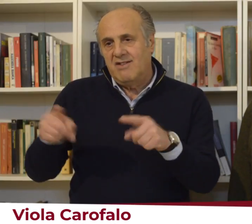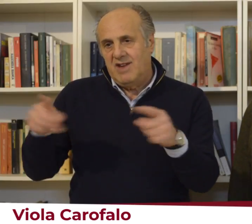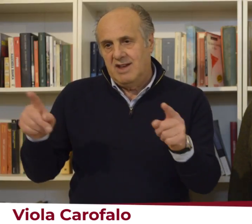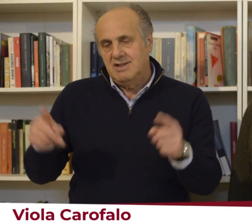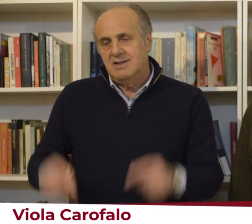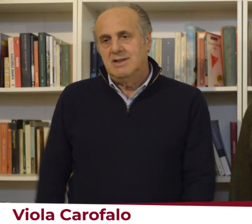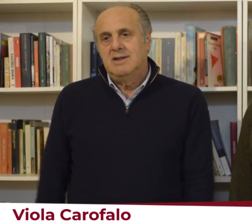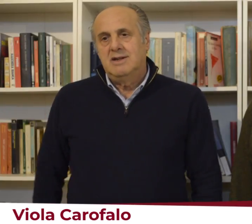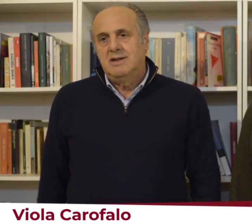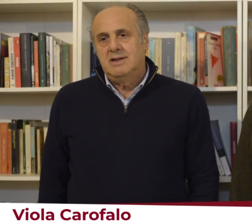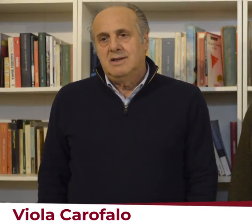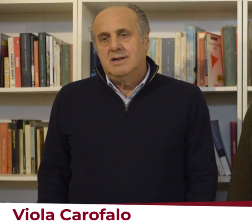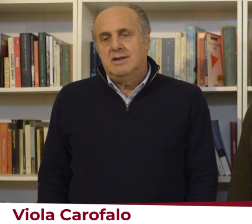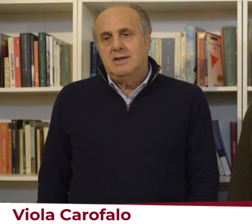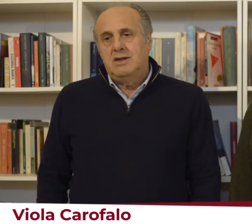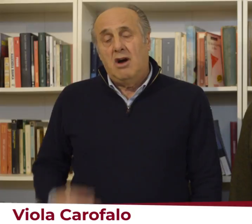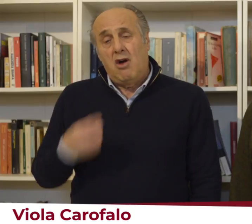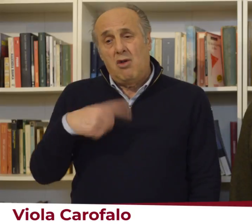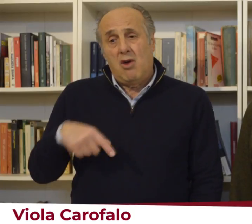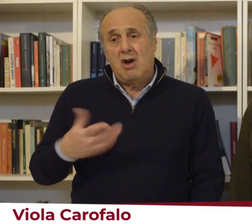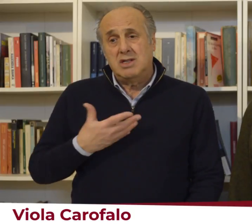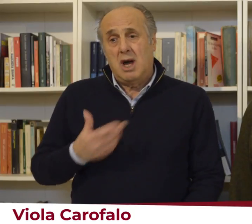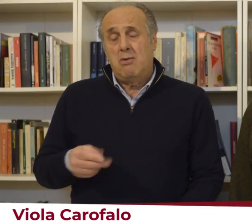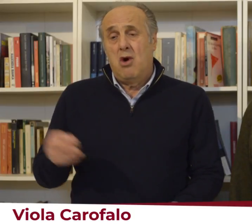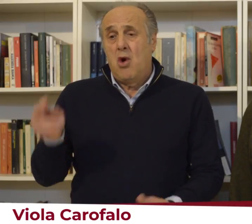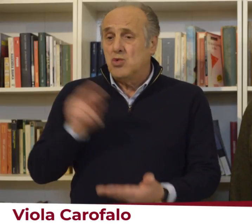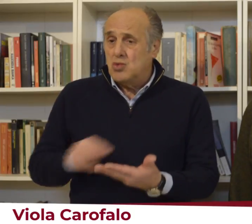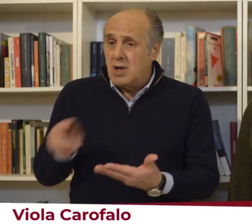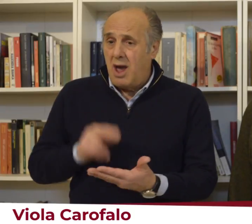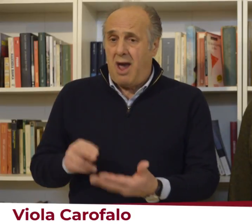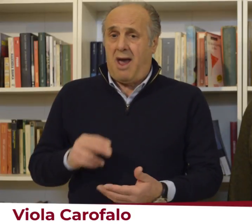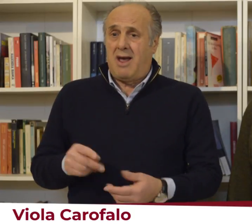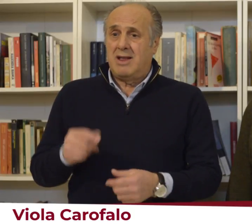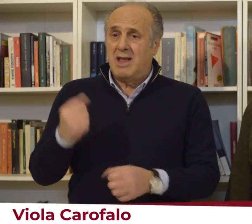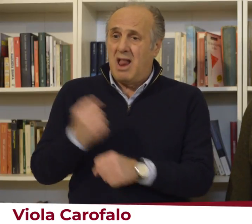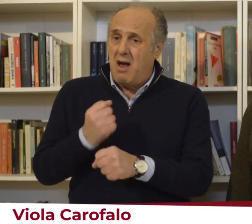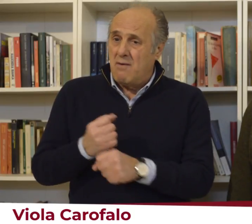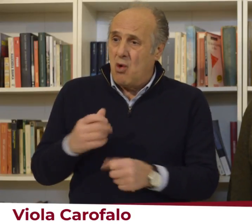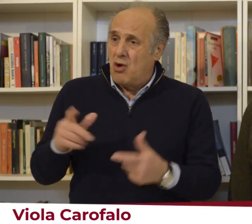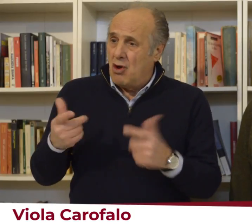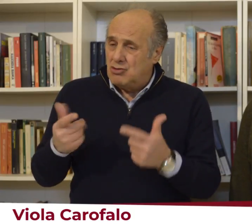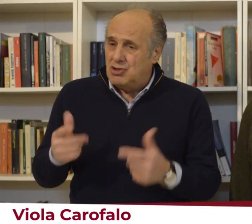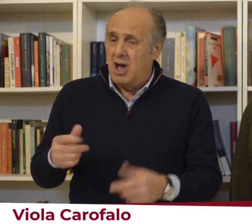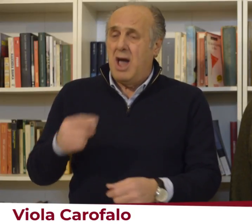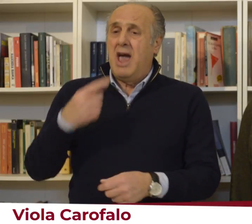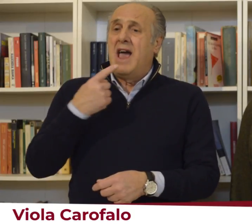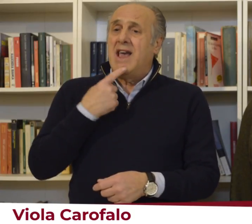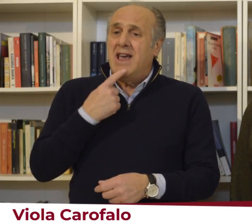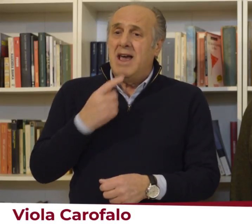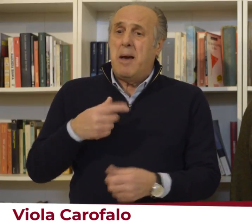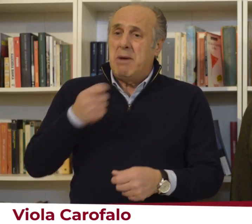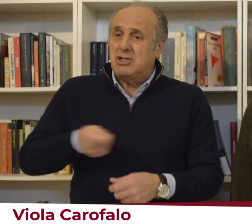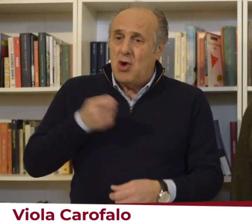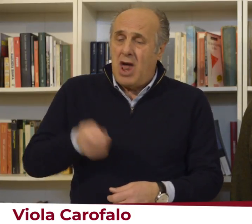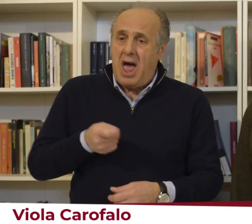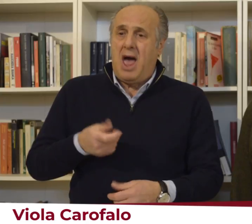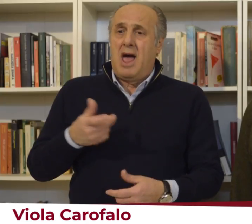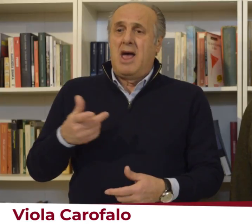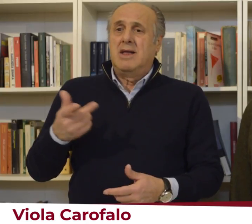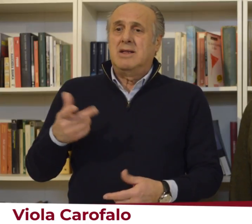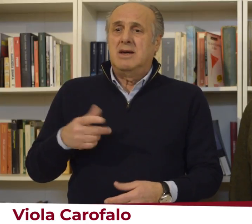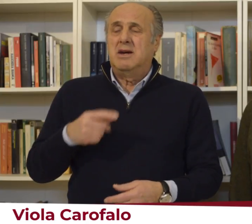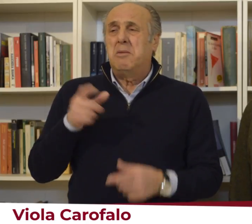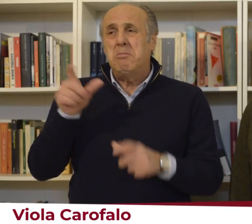differenza. Noi siamo studenti, precari, disoccupati, pensionati. Siamo persone che